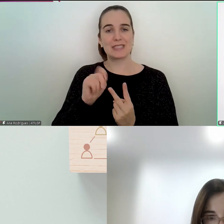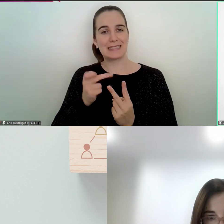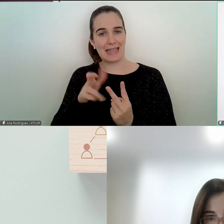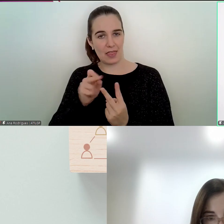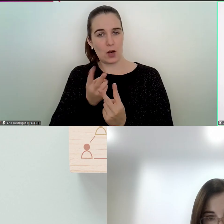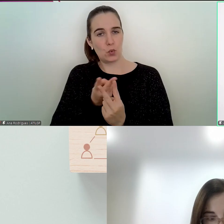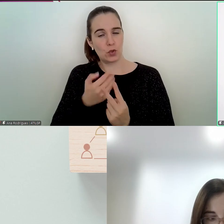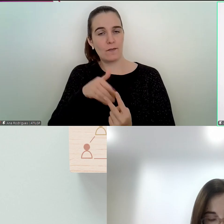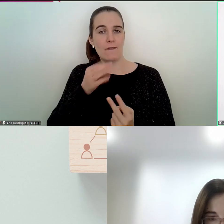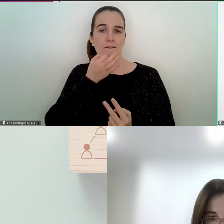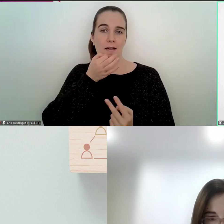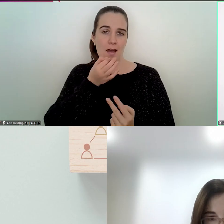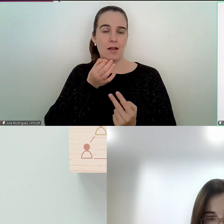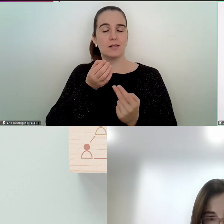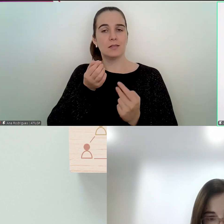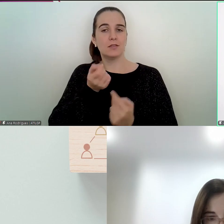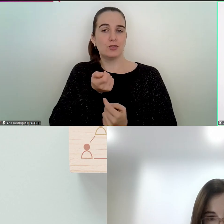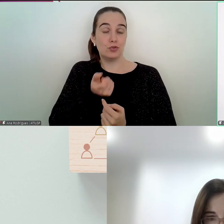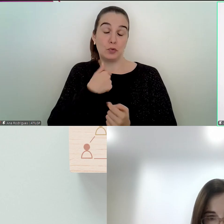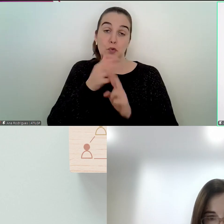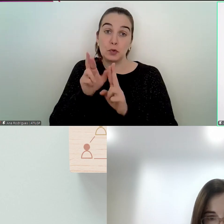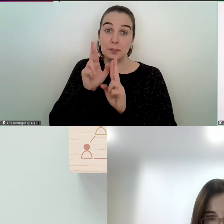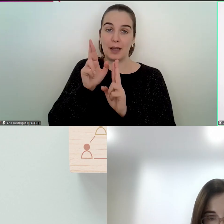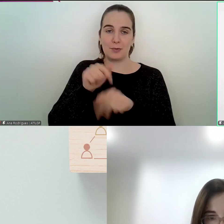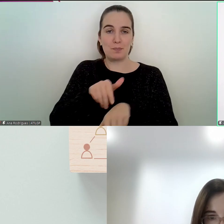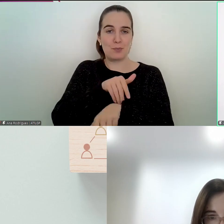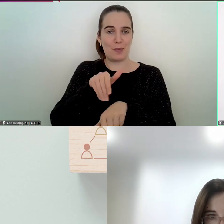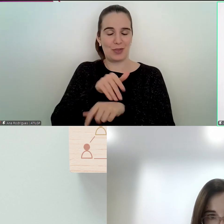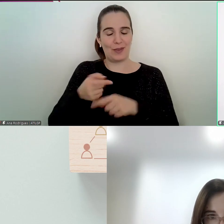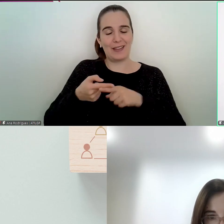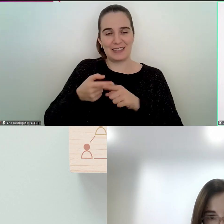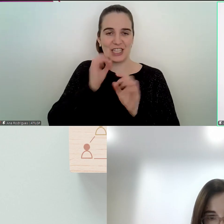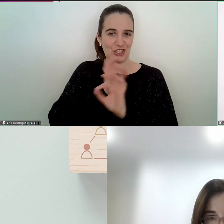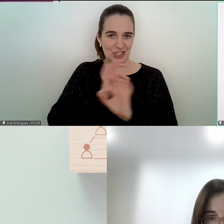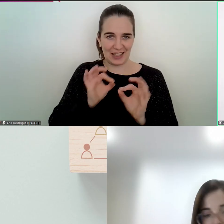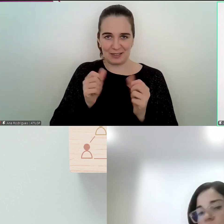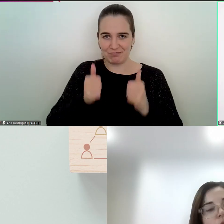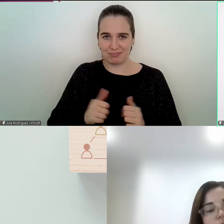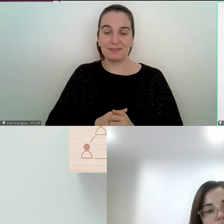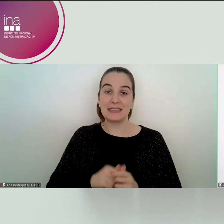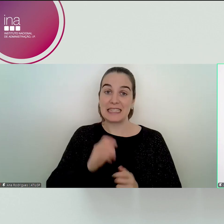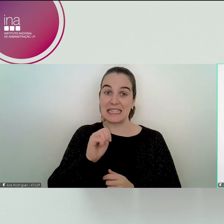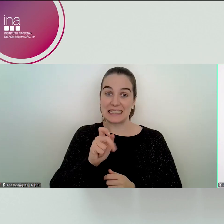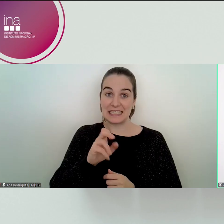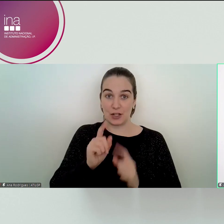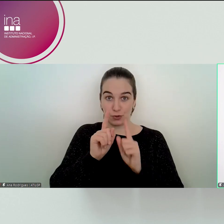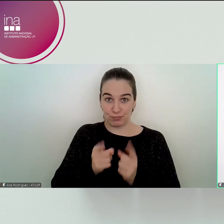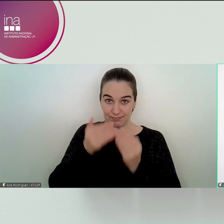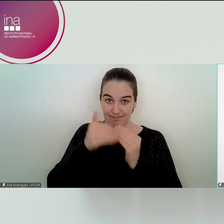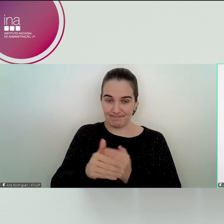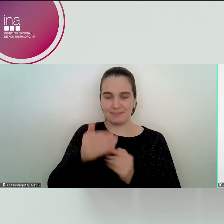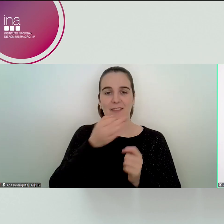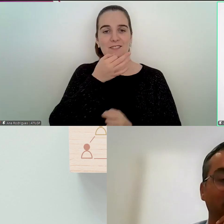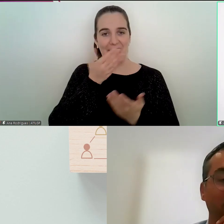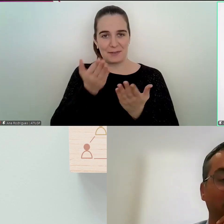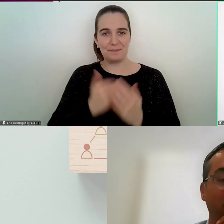Firmino, vão proporcionar-nos um momento que eu desejo que seja exatamente excelente. Sérgio Pratas, por favor, tem a palavra.